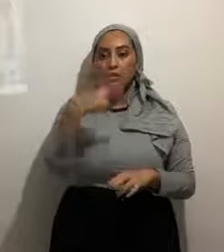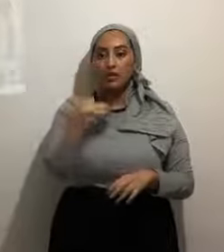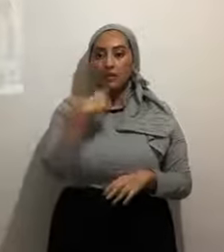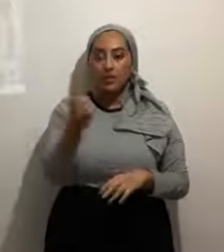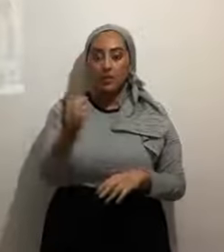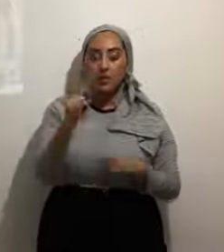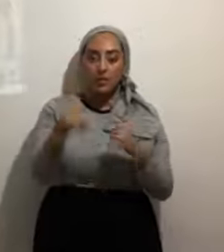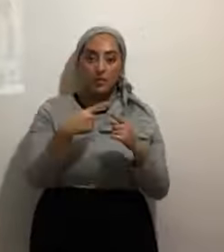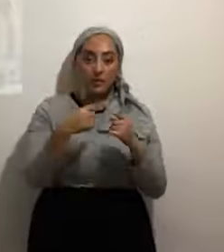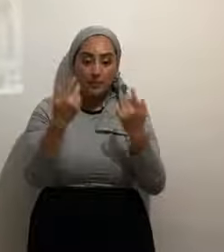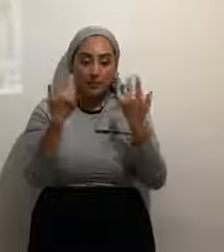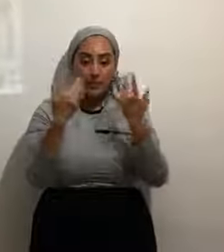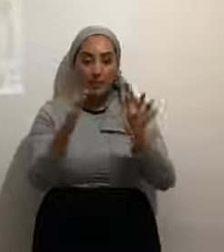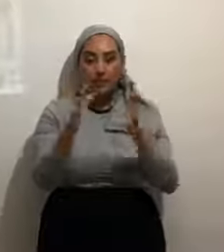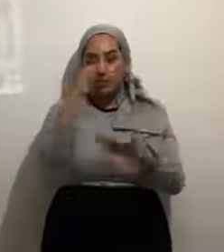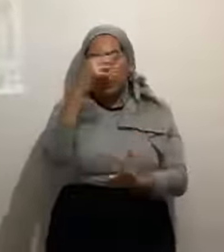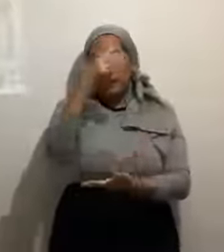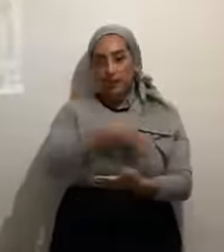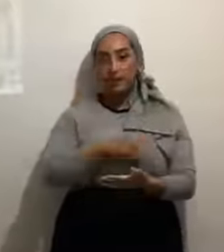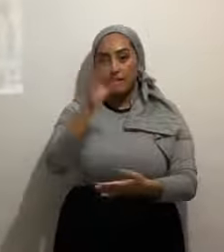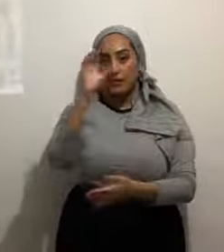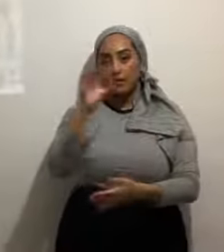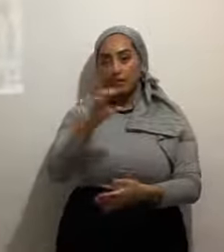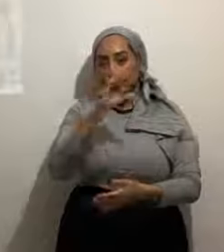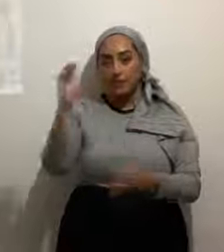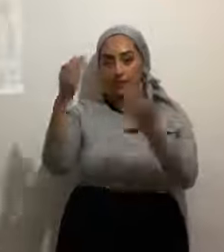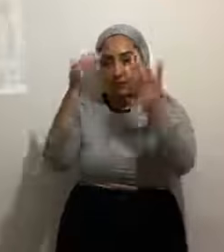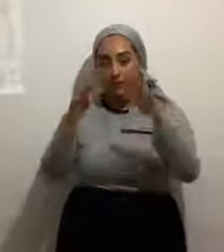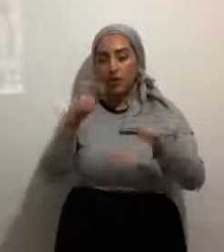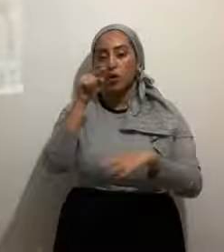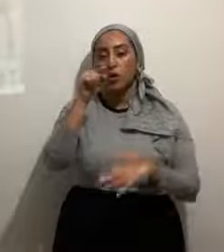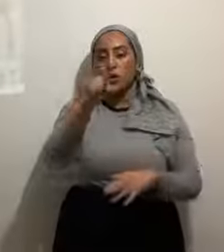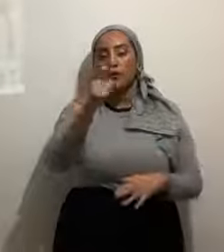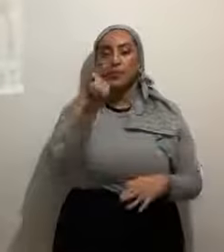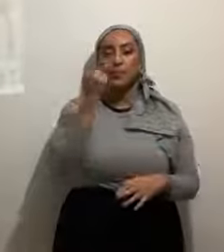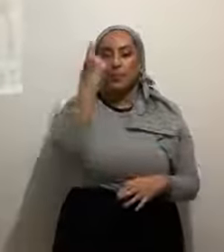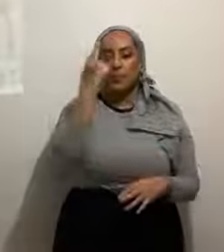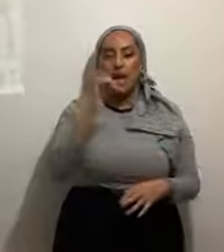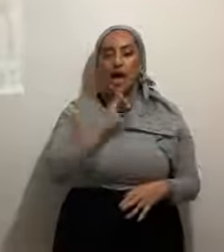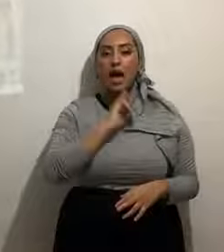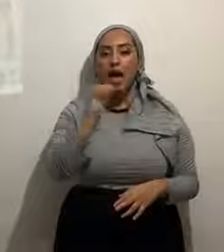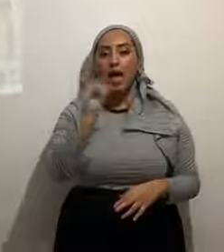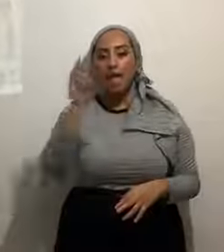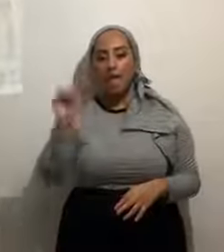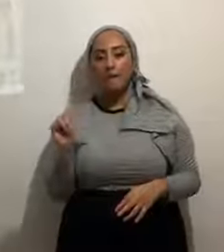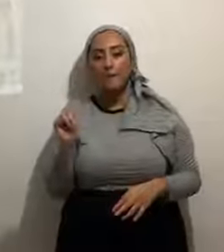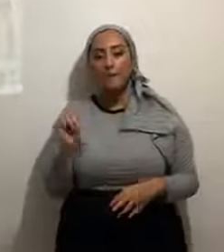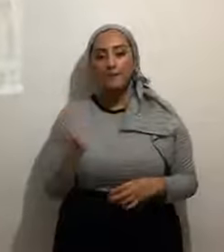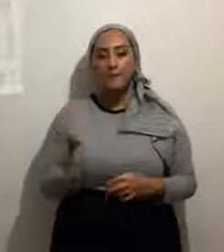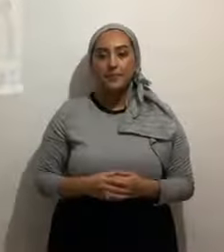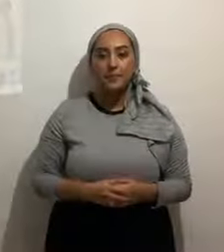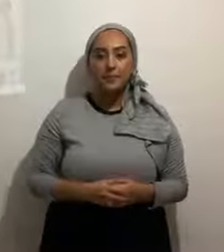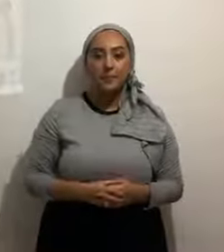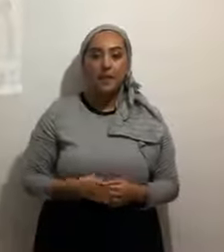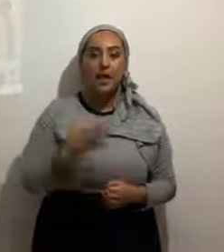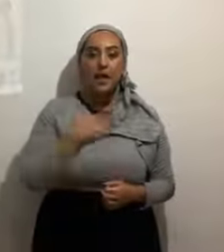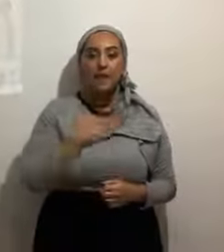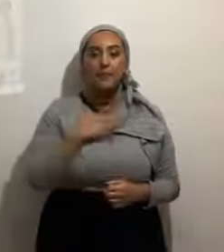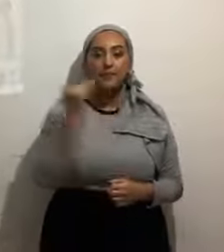hayáis levantado al Hijo del Hombre, entonces conoceréis que yo soy Jaya de Yahweh.